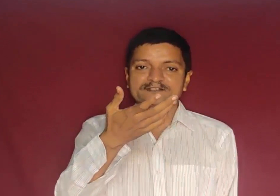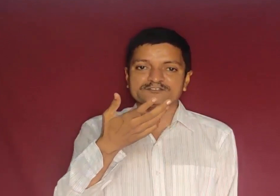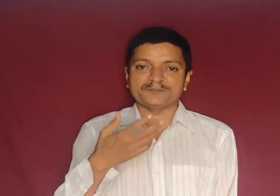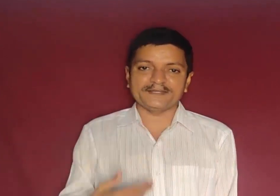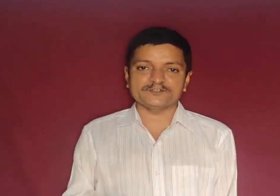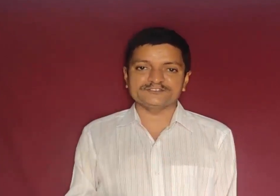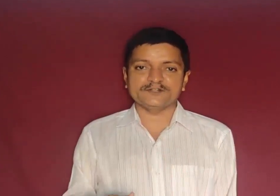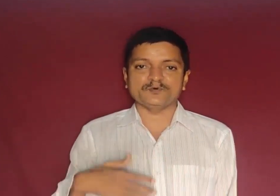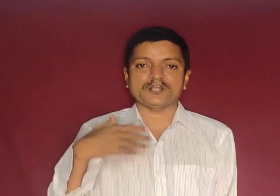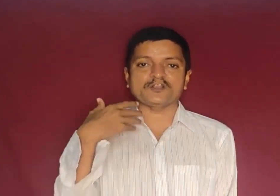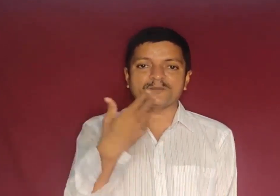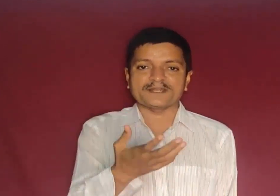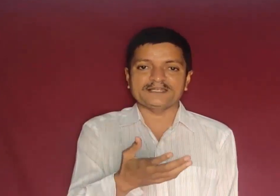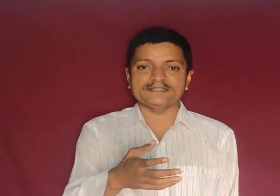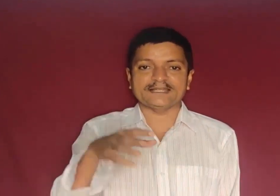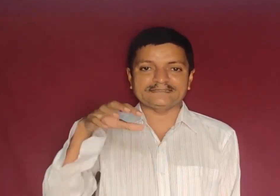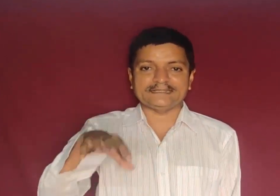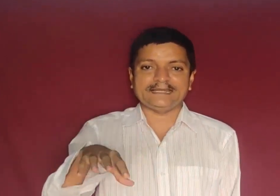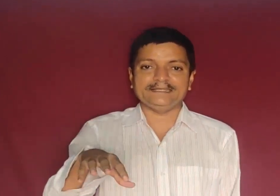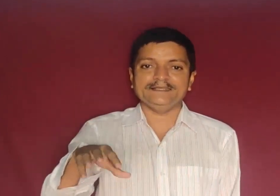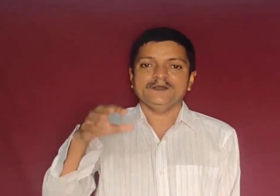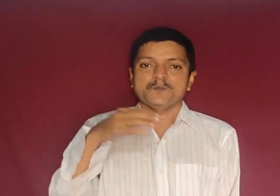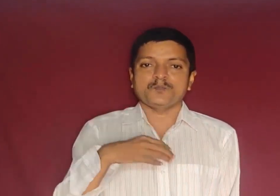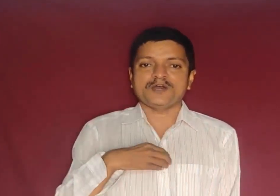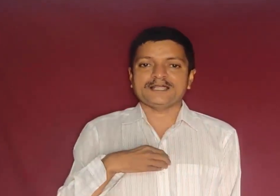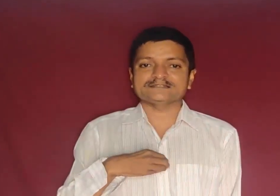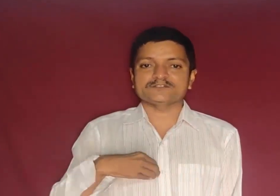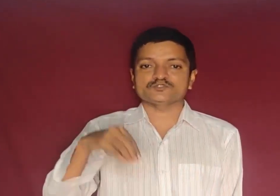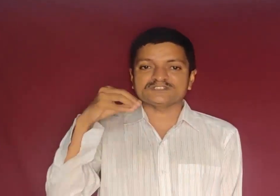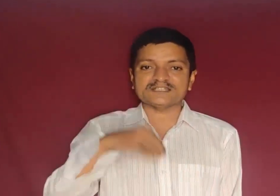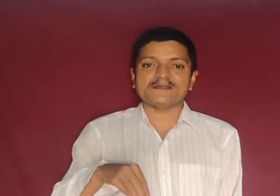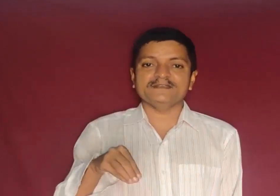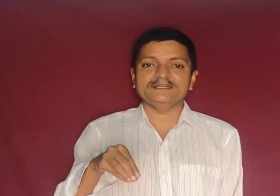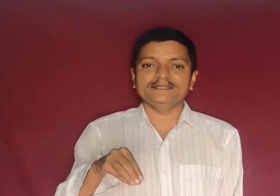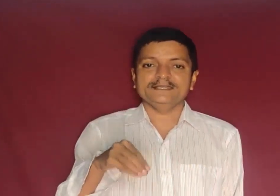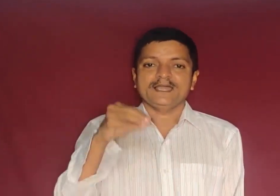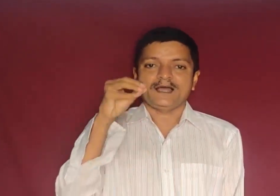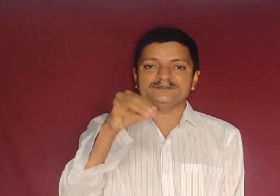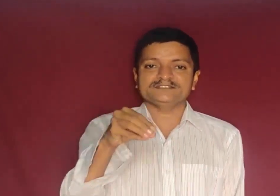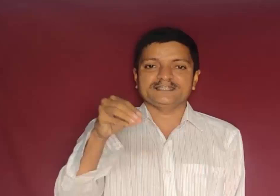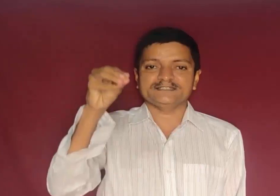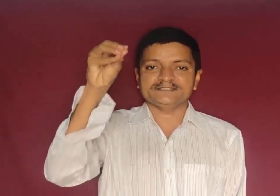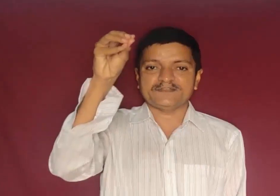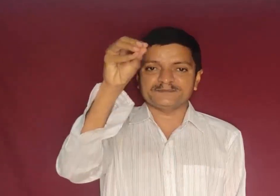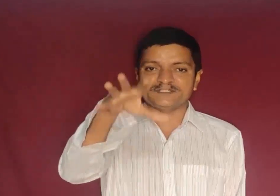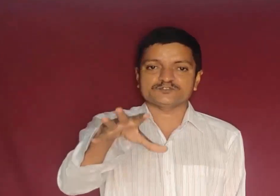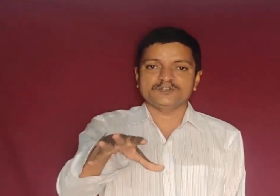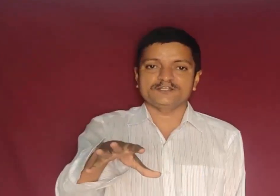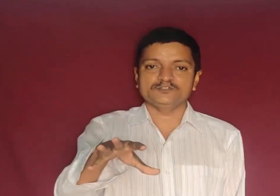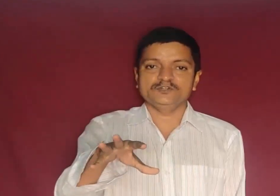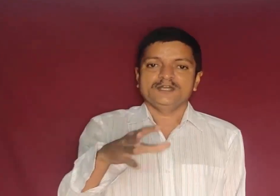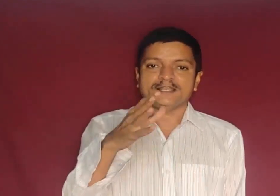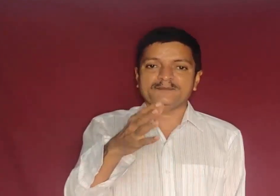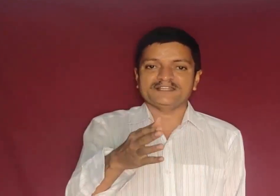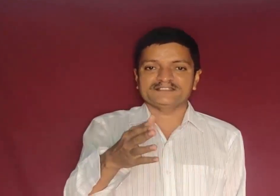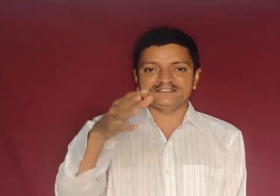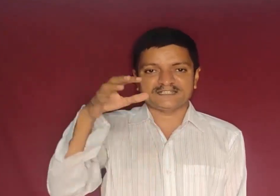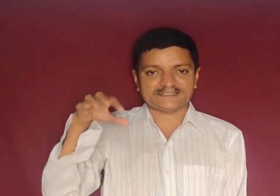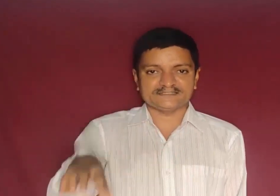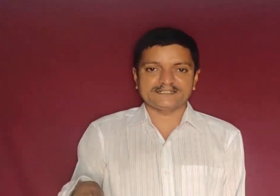నుంచి బయటకు వచ్చాడు, మోనాల్ లోపలికి వెళ్ళింది. అంతేకాని మోనాల్ తన సొంతగా వెళ్లి అభిజిత్ ని అయితే స్వాప్ చేసుకోలేదు, నామినేషన్ నుంచి రక్షించలేదు.